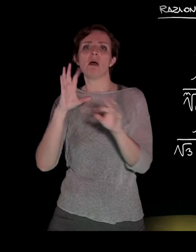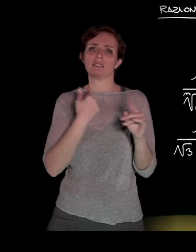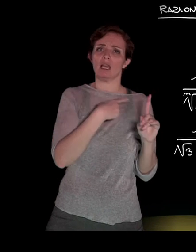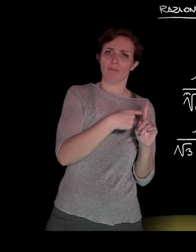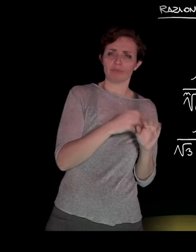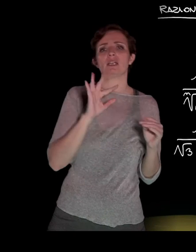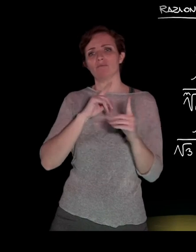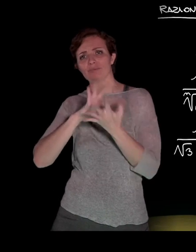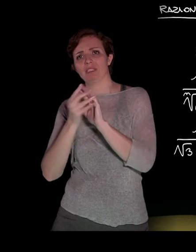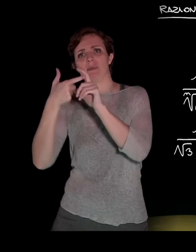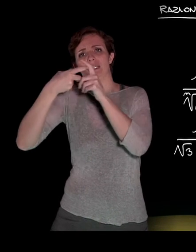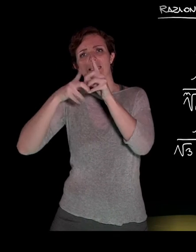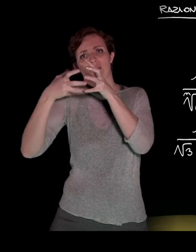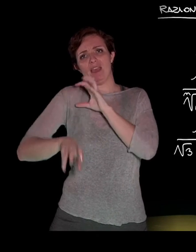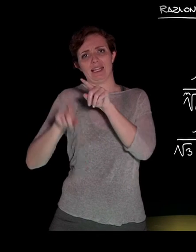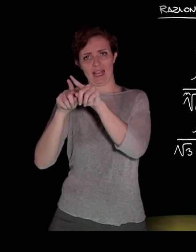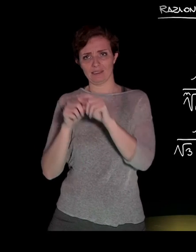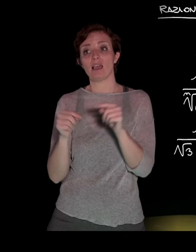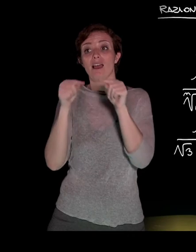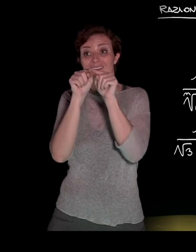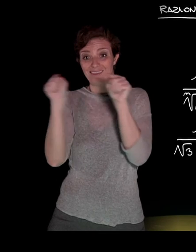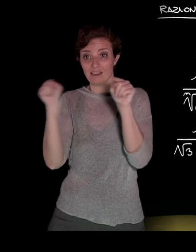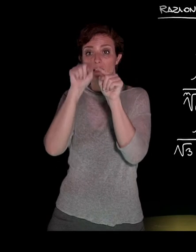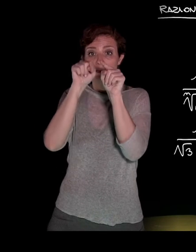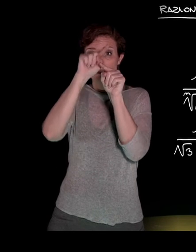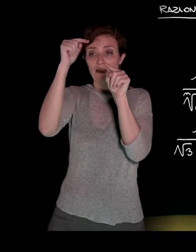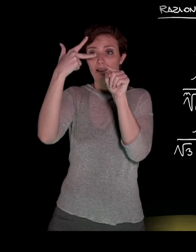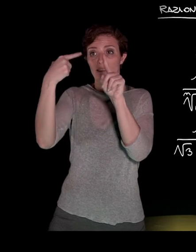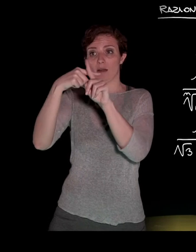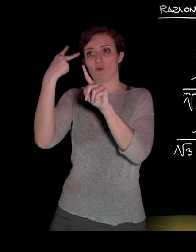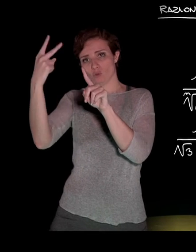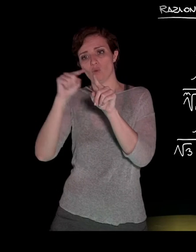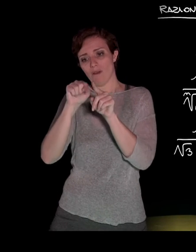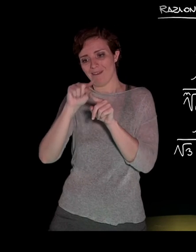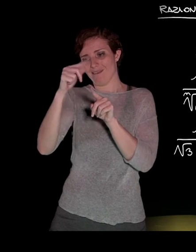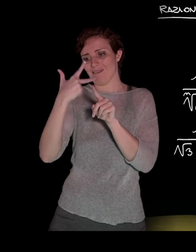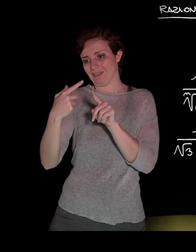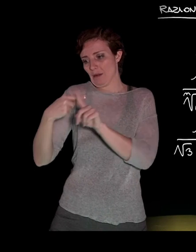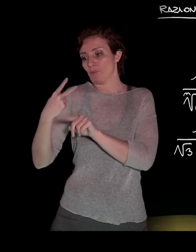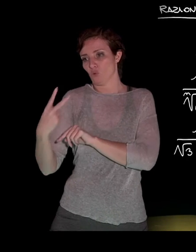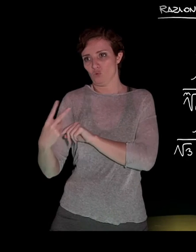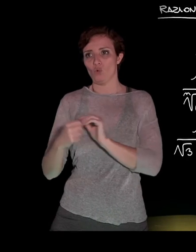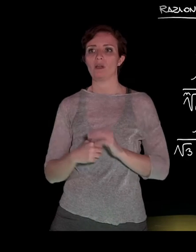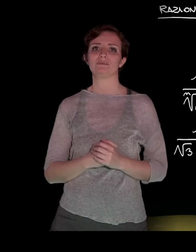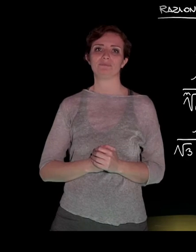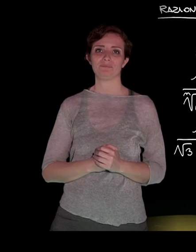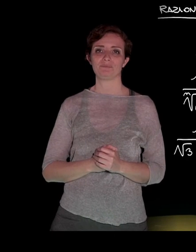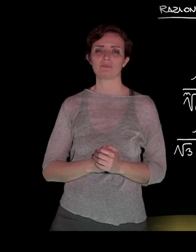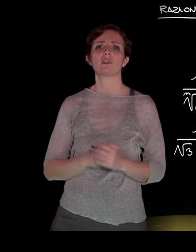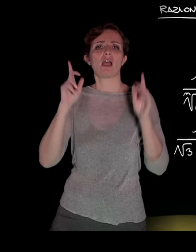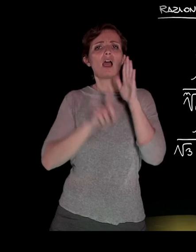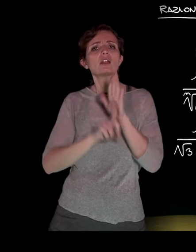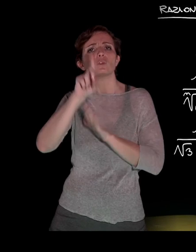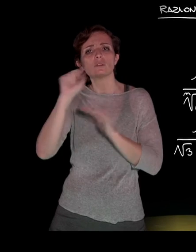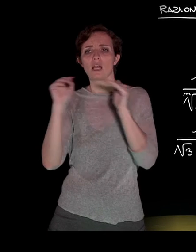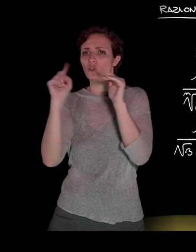al denominatore moltiplicheremo sia sopra che sotto proprietà dice di tre per ora dice di più due sopra rimarrà radice di tre più due